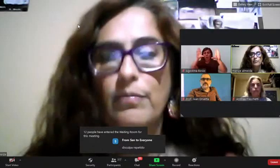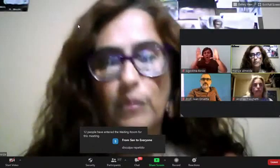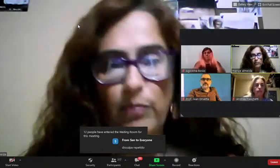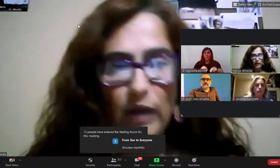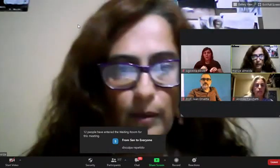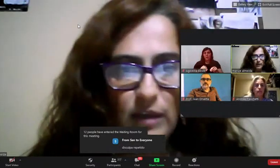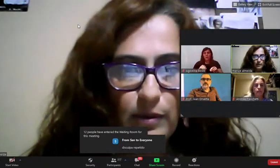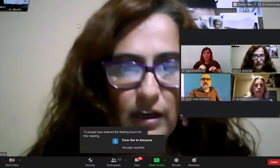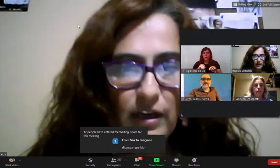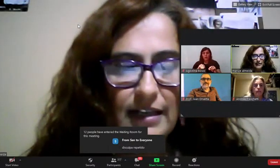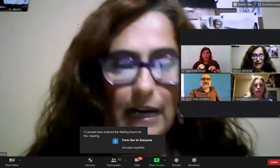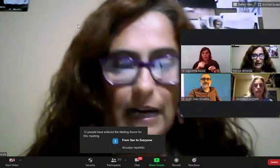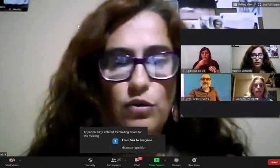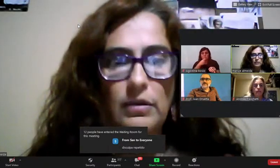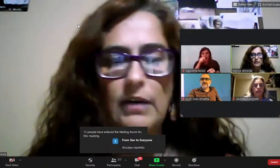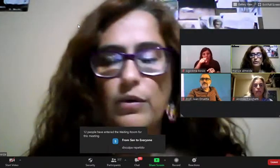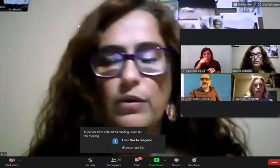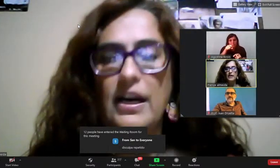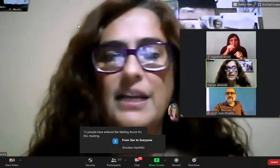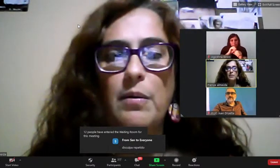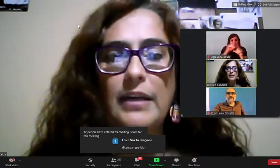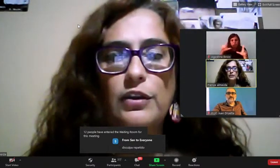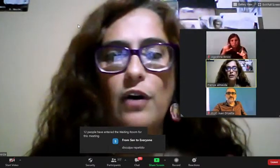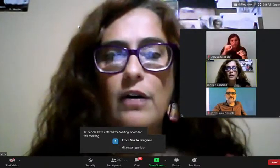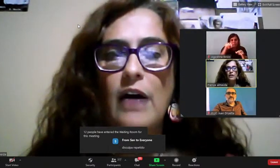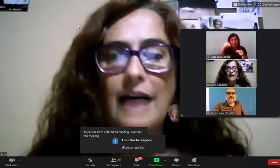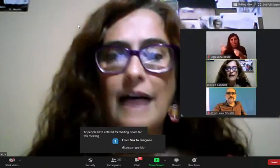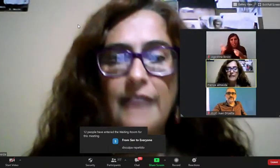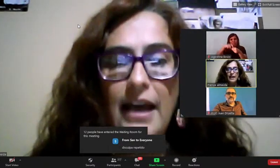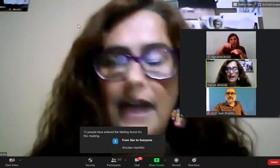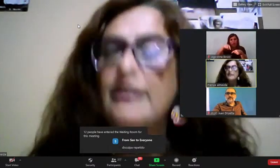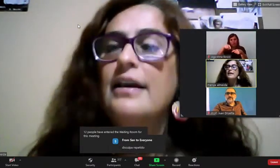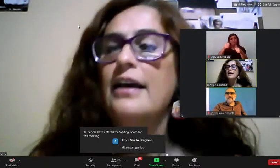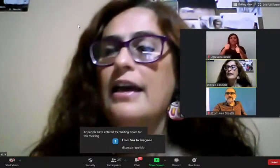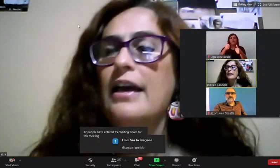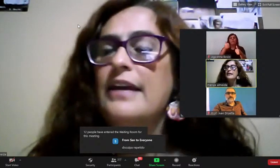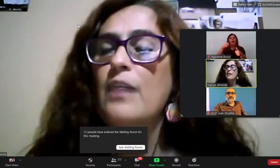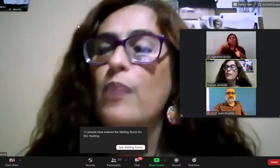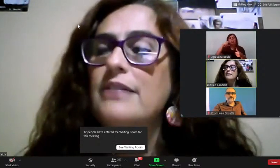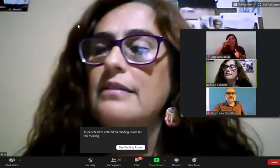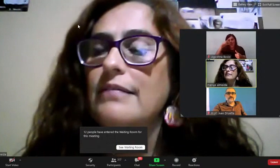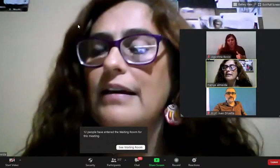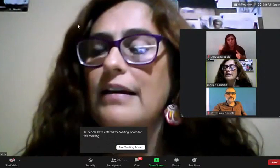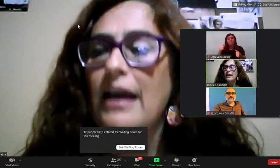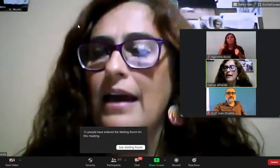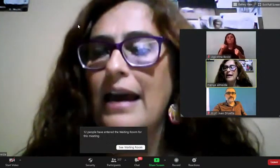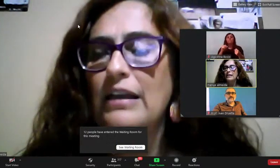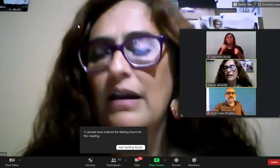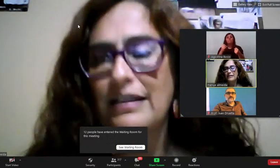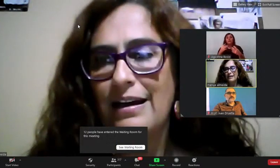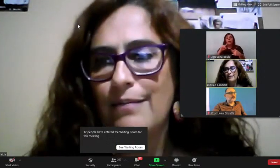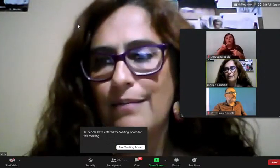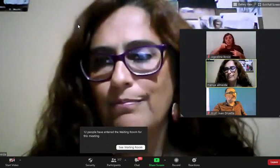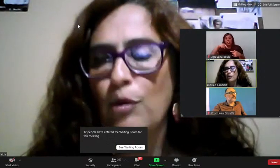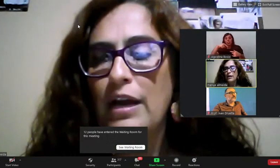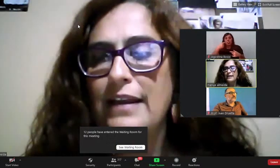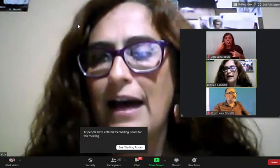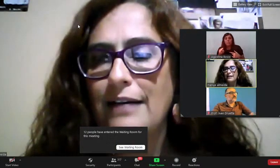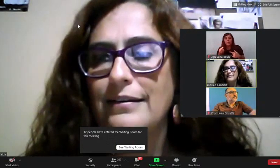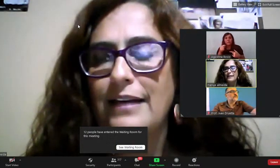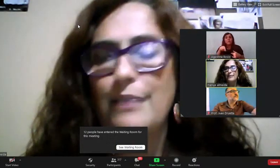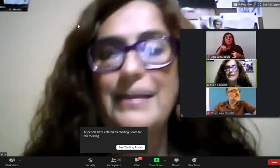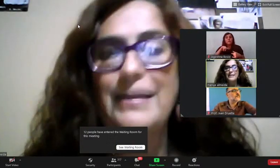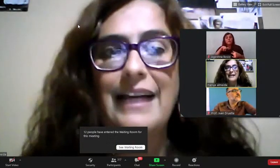como, por ejemplo, esa persona que se acaba de unir en este momento, Andrea, y después esta